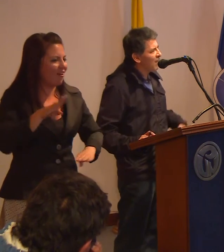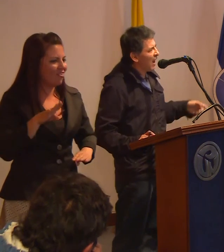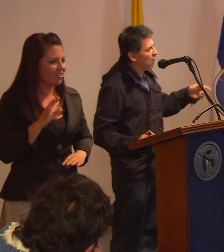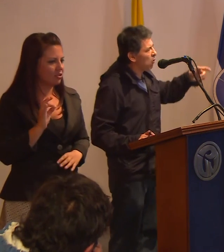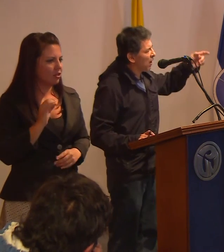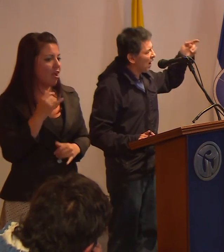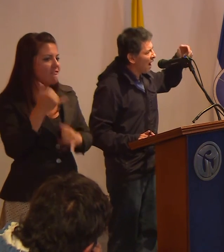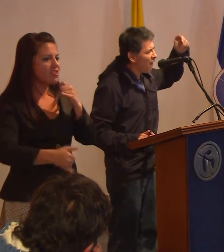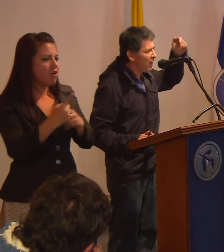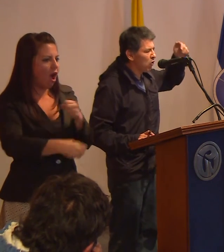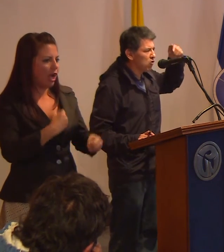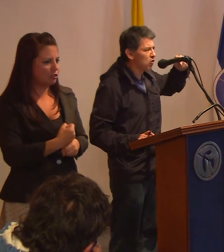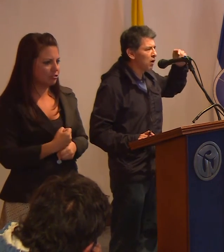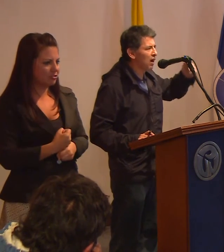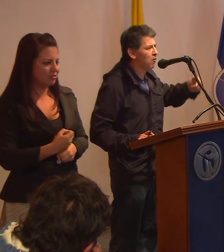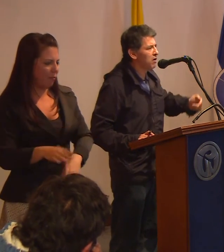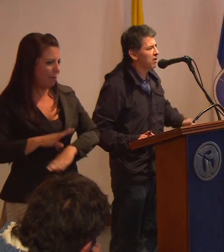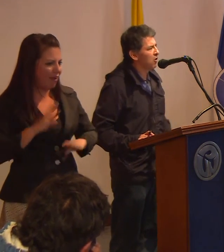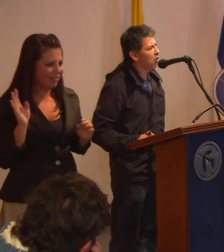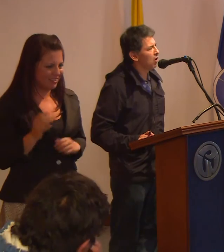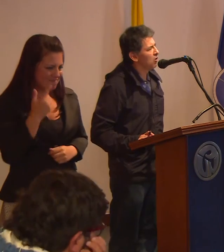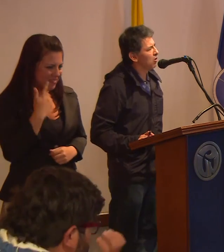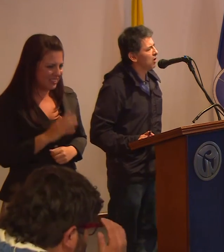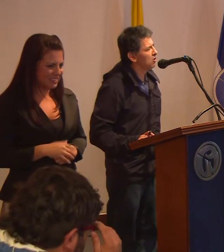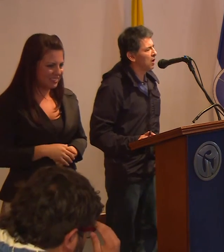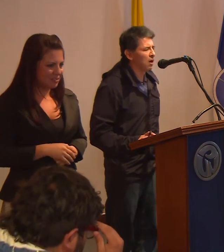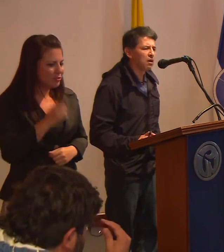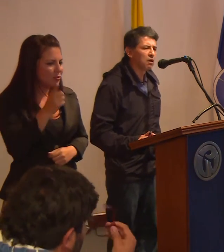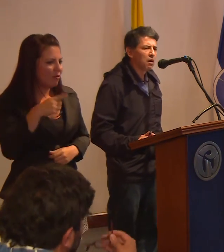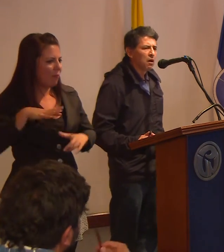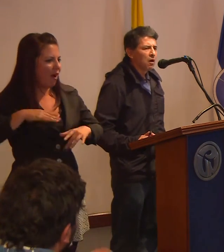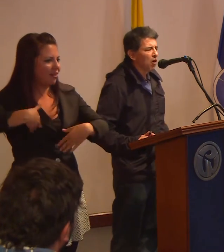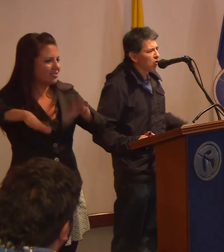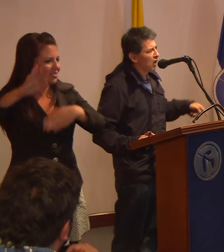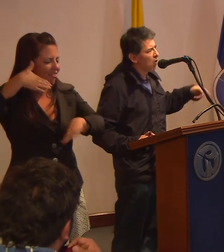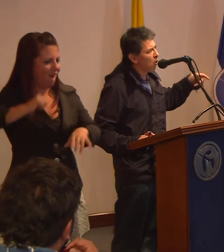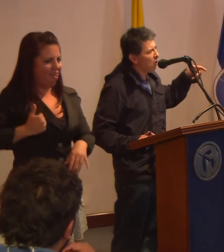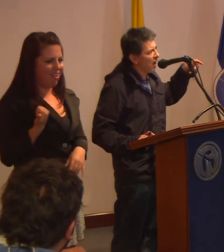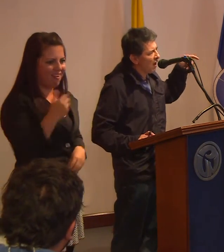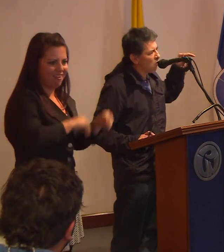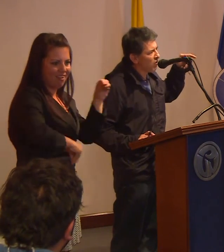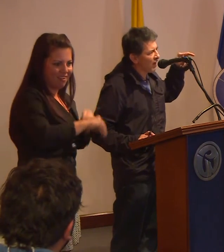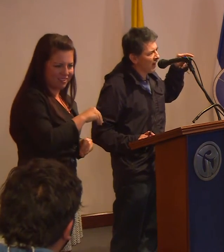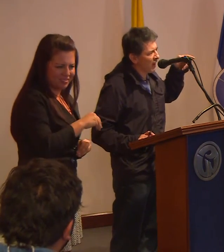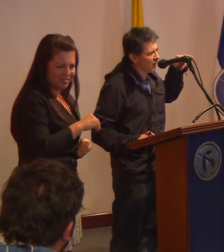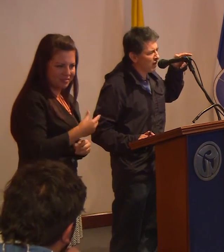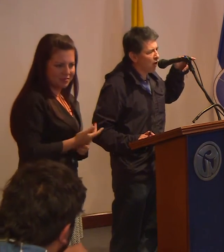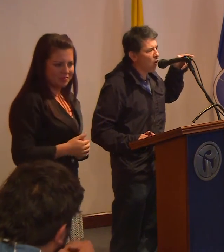Y hay un atraco que acaba de consumar el Ministerio de Educación Nacional, cuando sacó